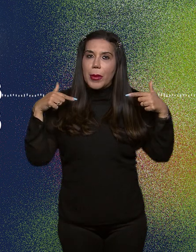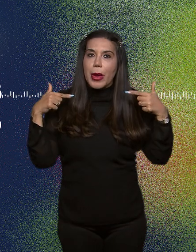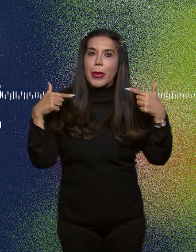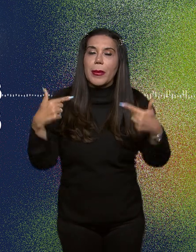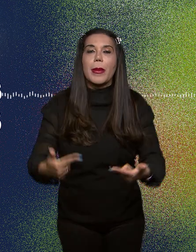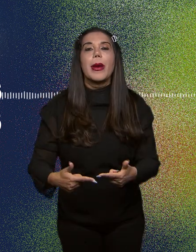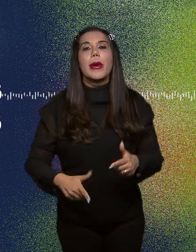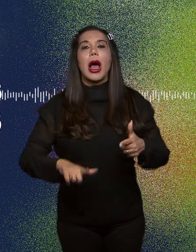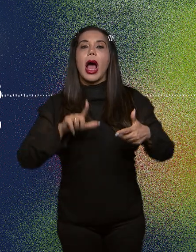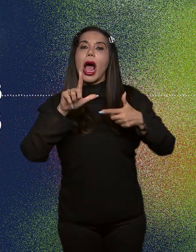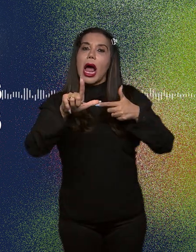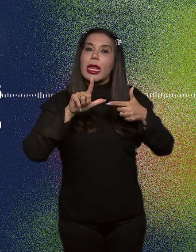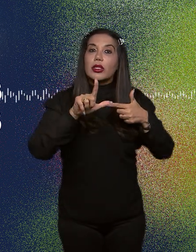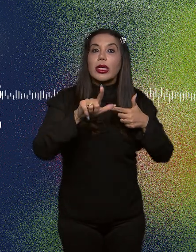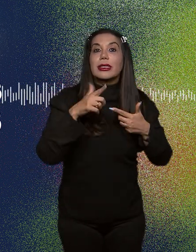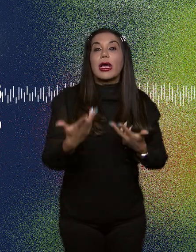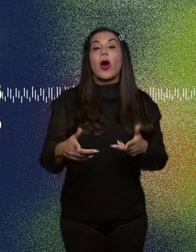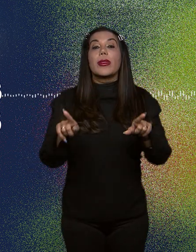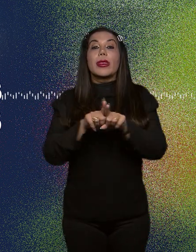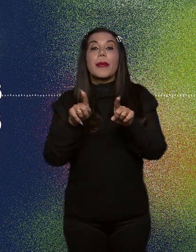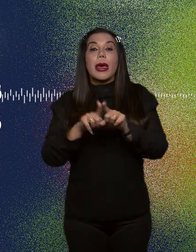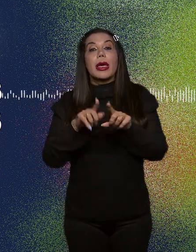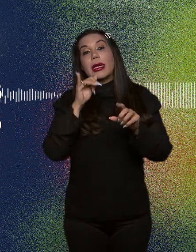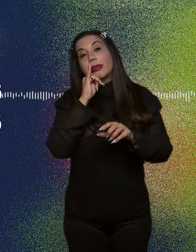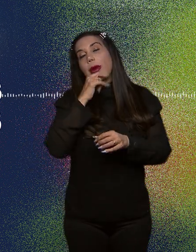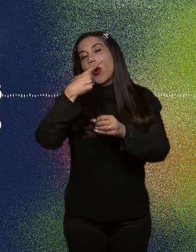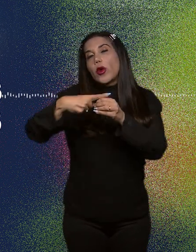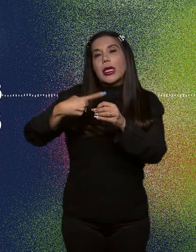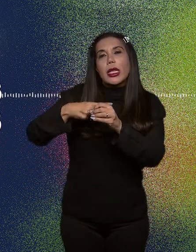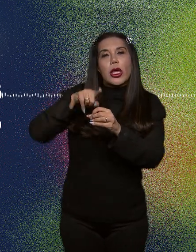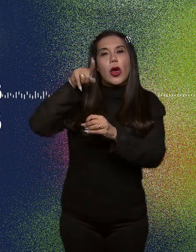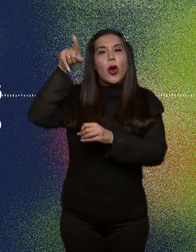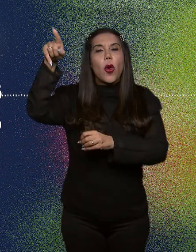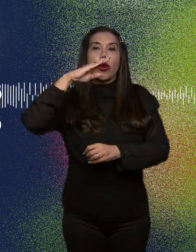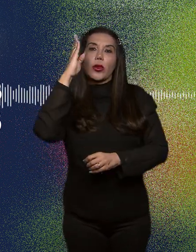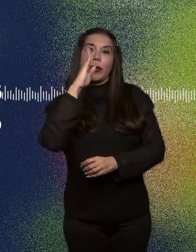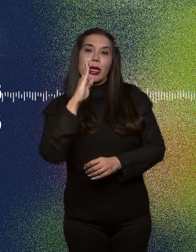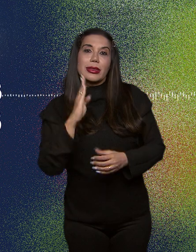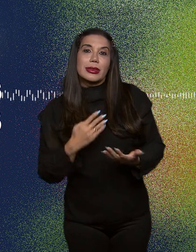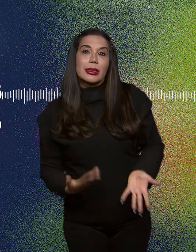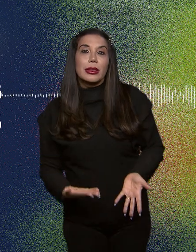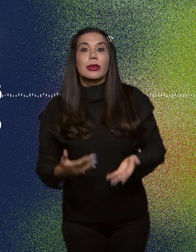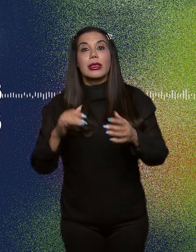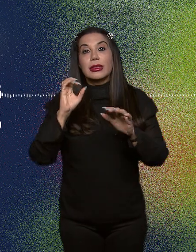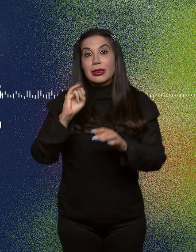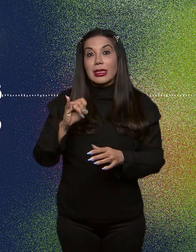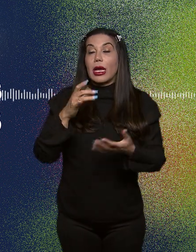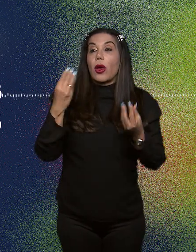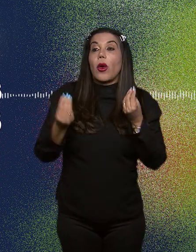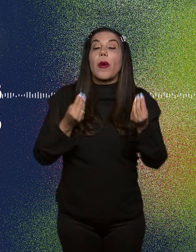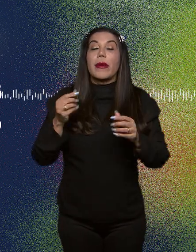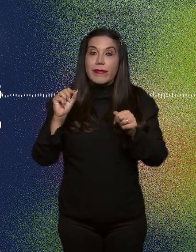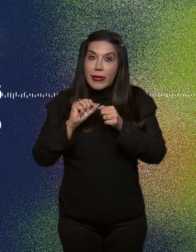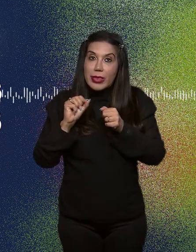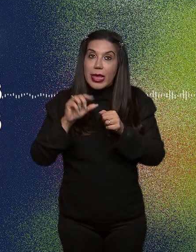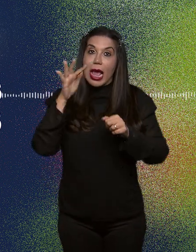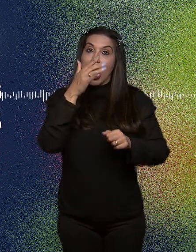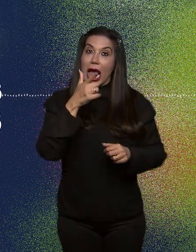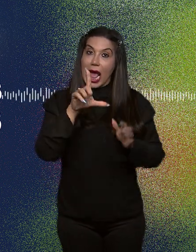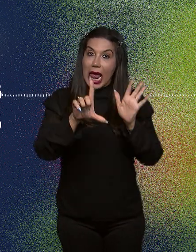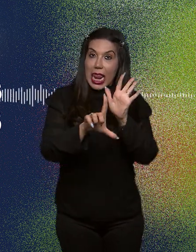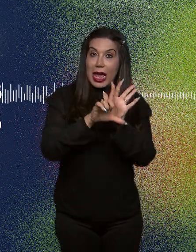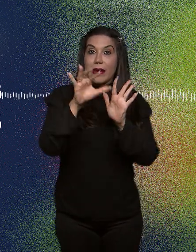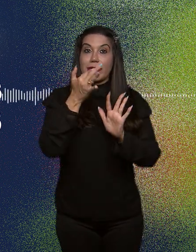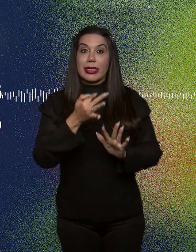operacionalmente essa legislação para que lá no interior, lá do Brasil, eu saiba como é que eu vou aplicar aquela lei